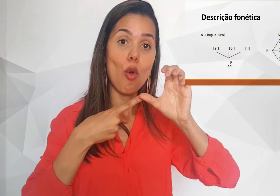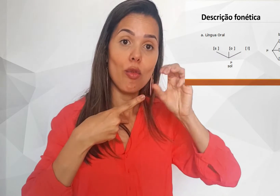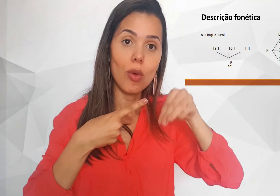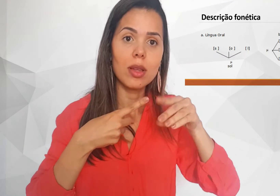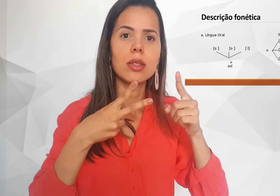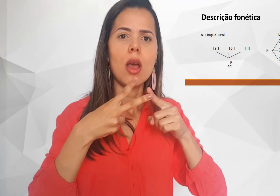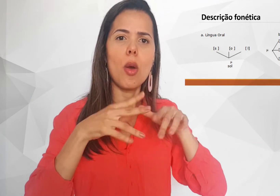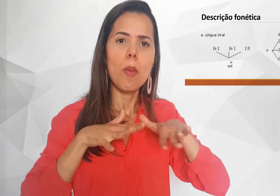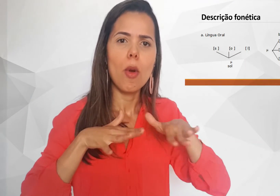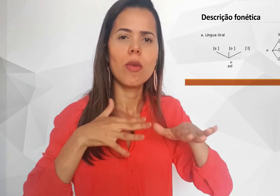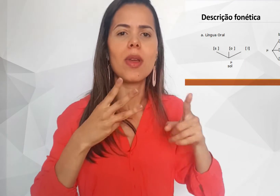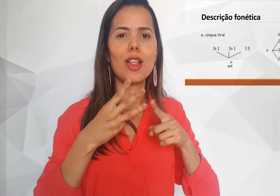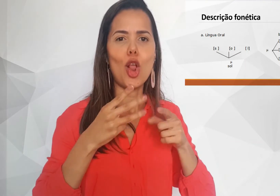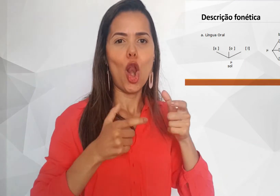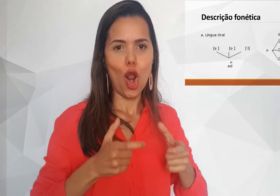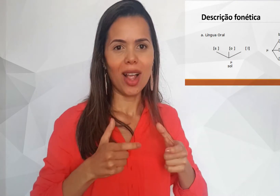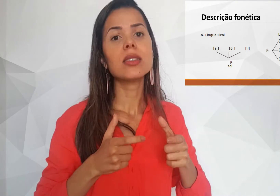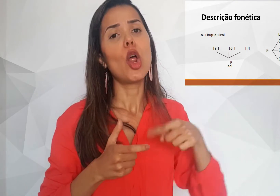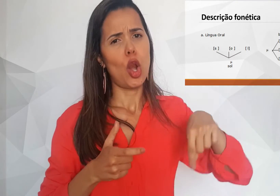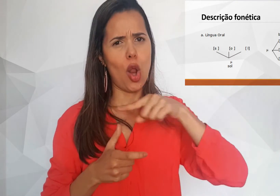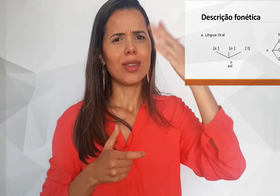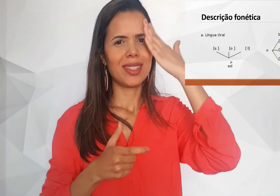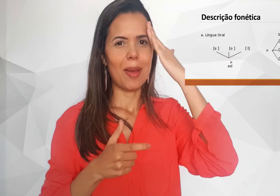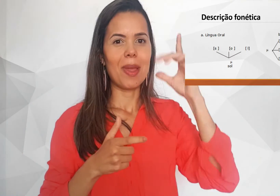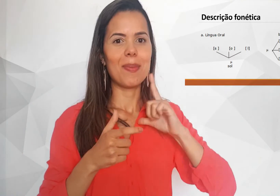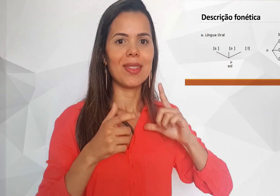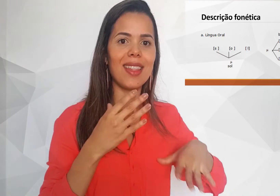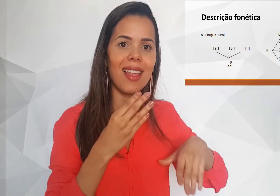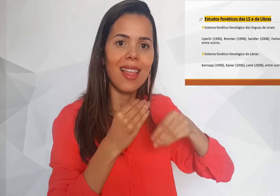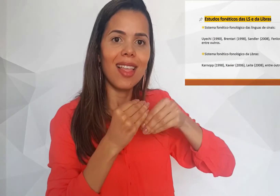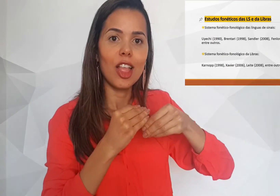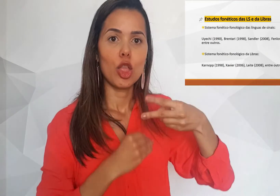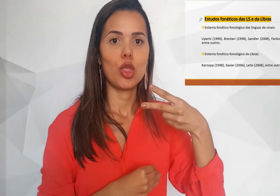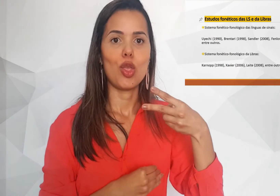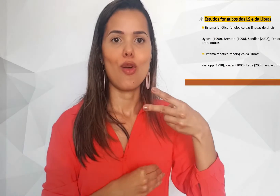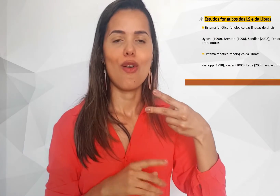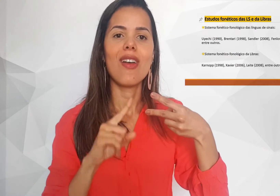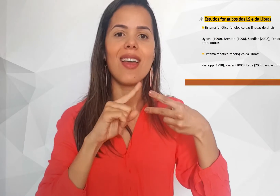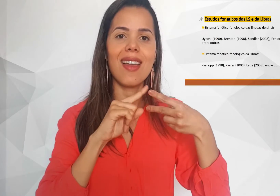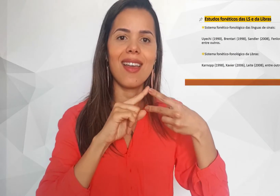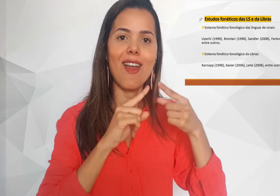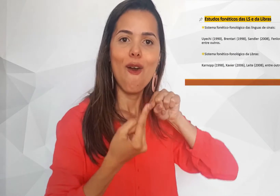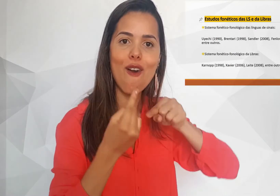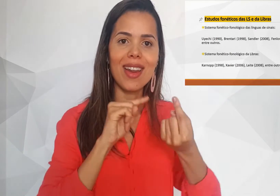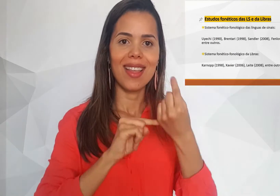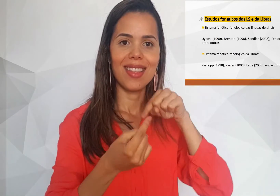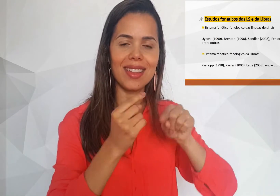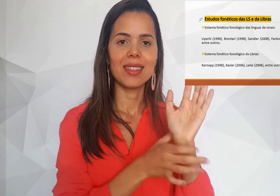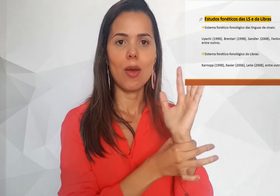né, a configuração, o movimento e a locação. Mas sabemos que, adicionada a essas unidades primeiras,